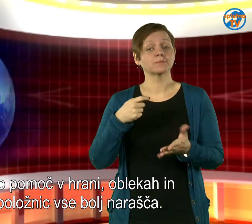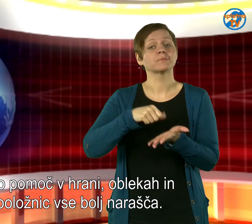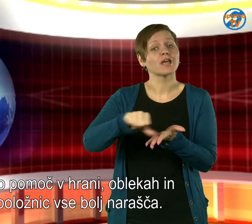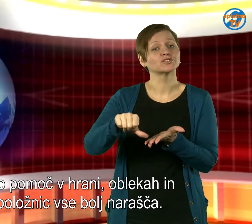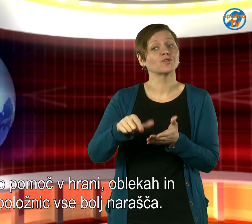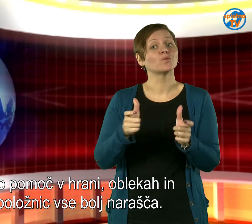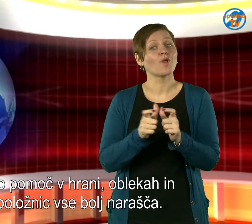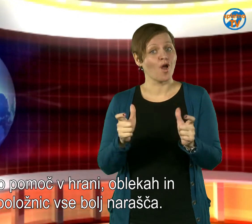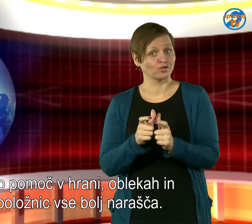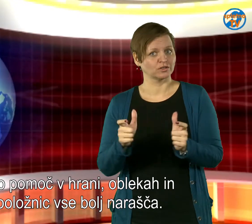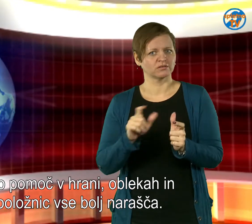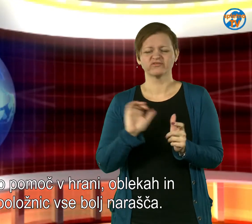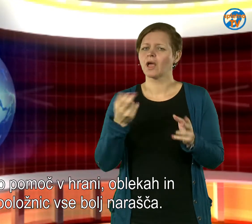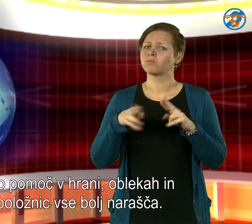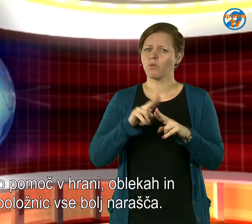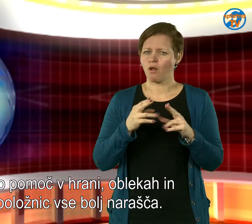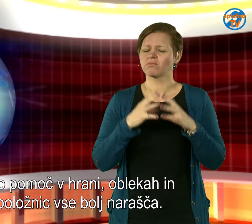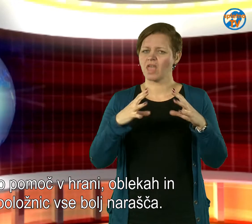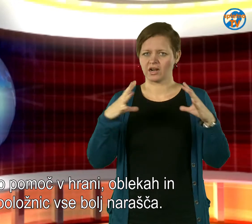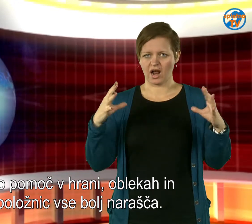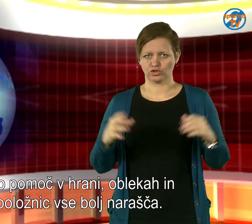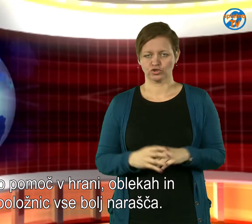pri plačilu položnic, vse bolj narašča.